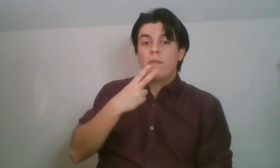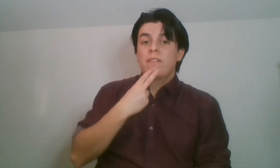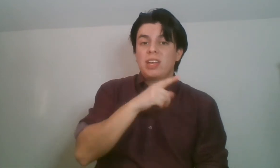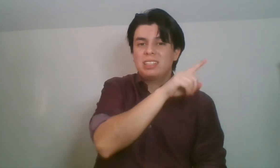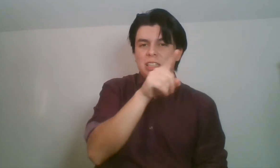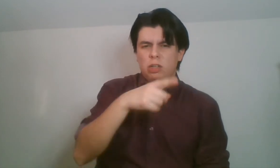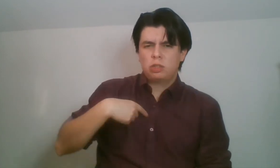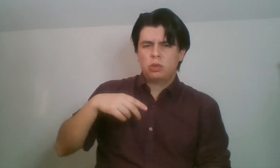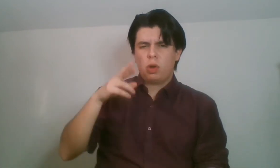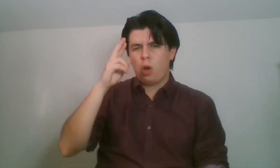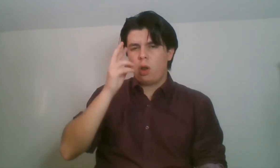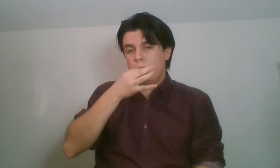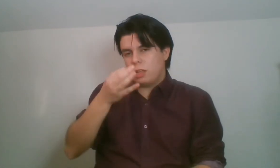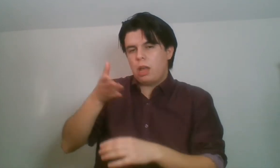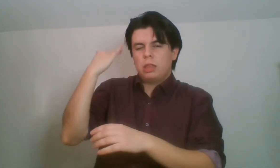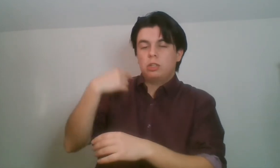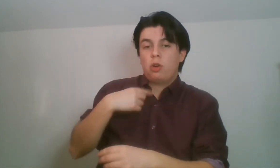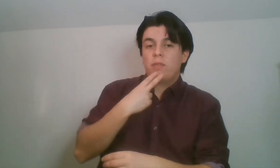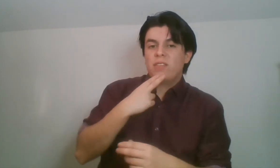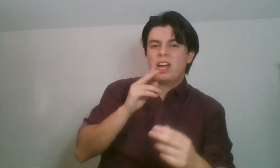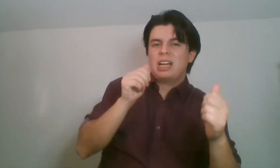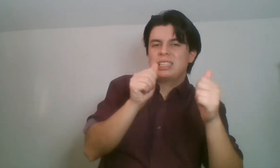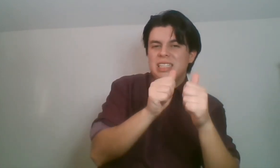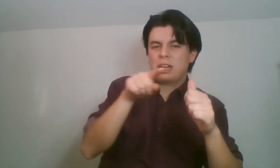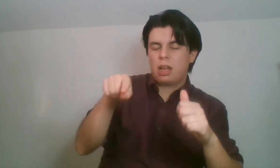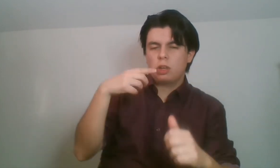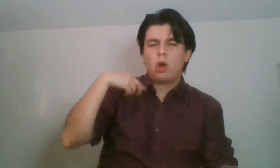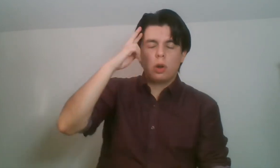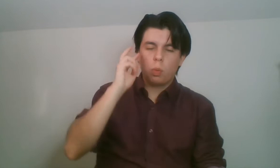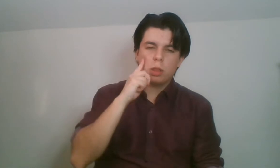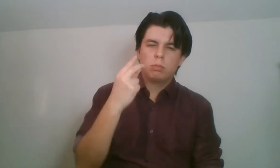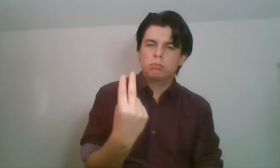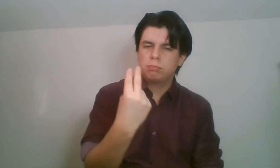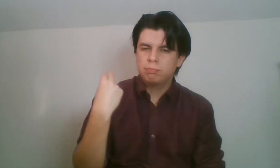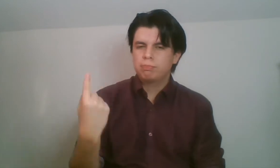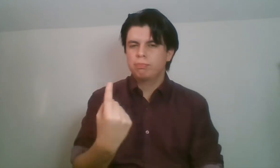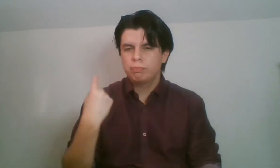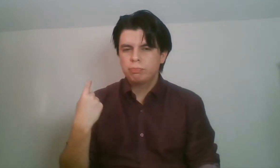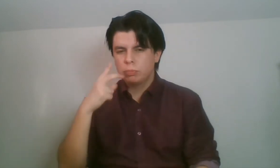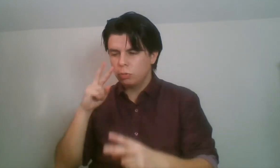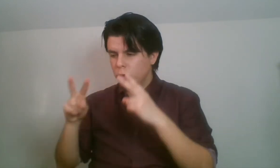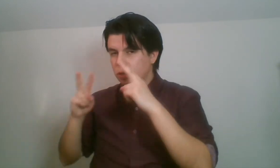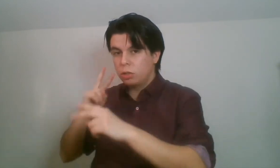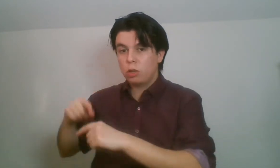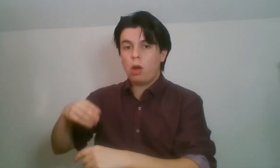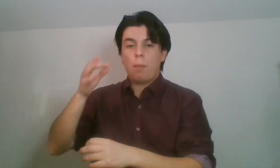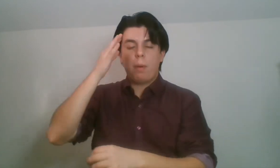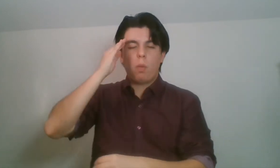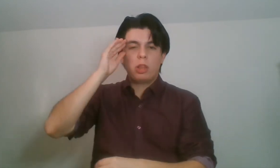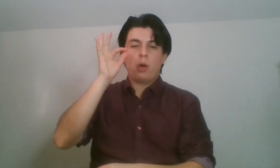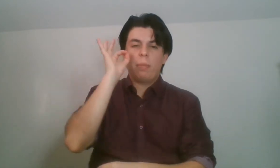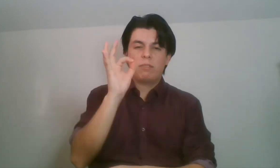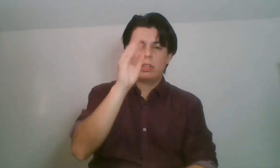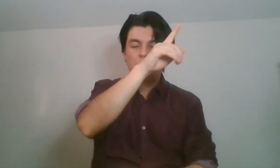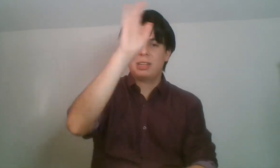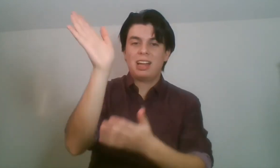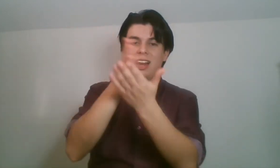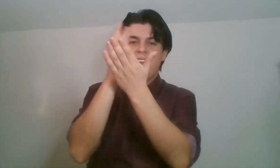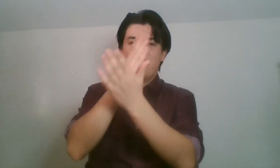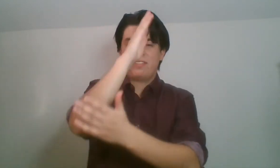estado observando a los artistas trabajando, haciendo sus piezas. Recuerdo perfectamente la